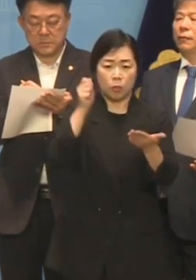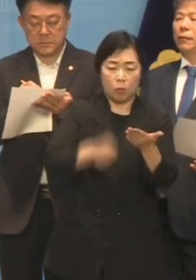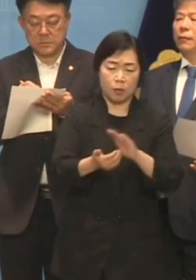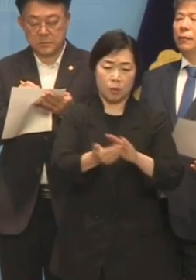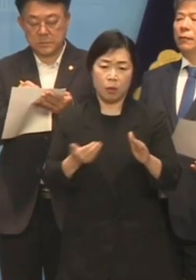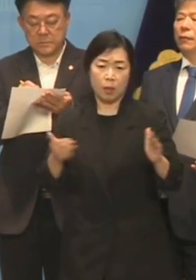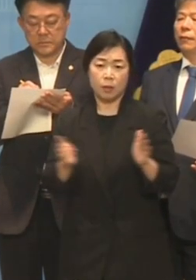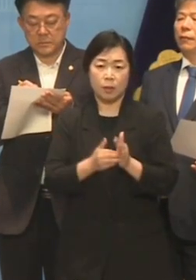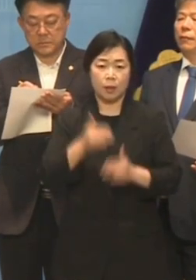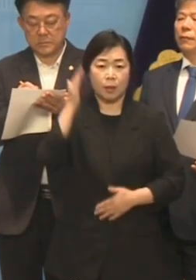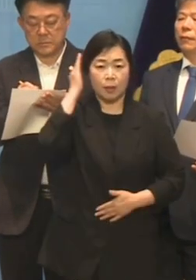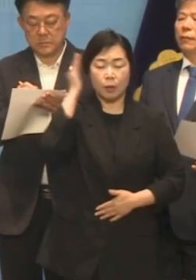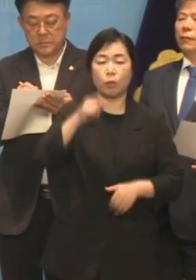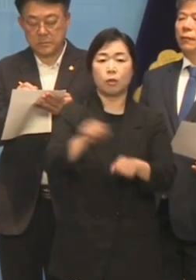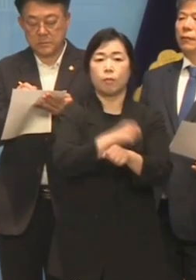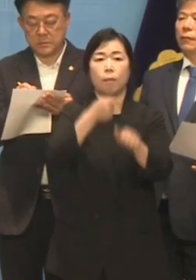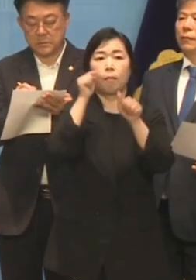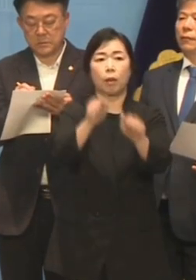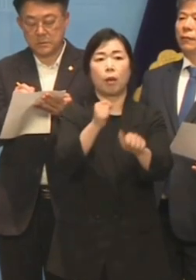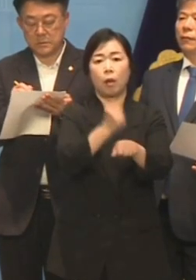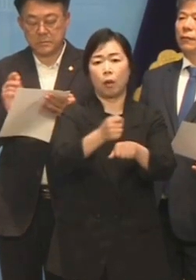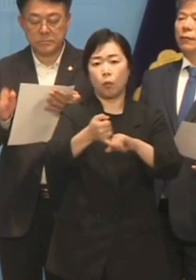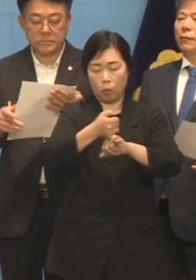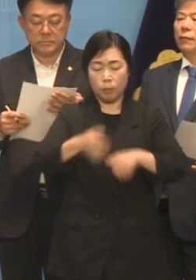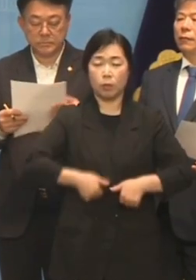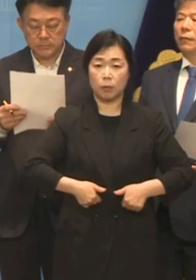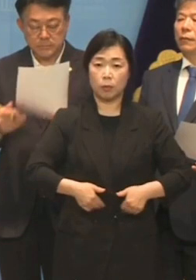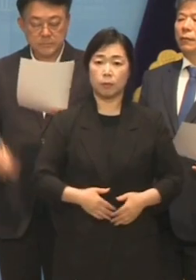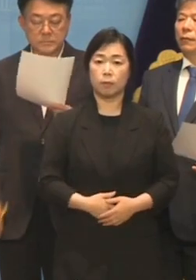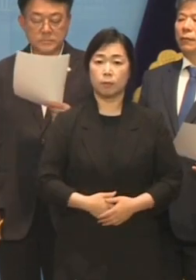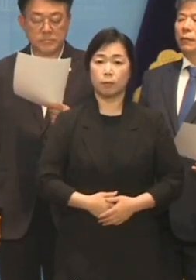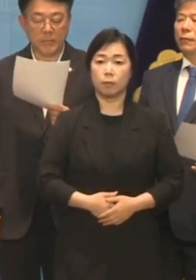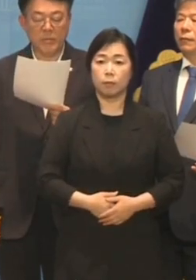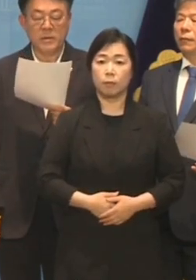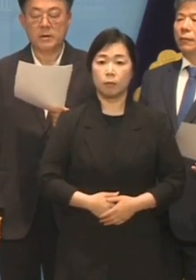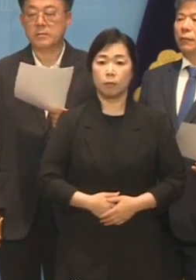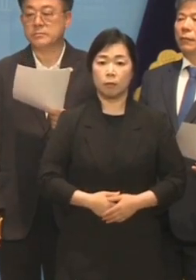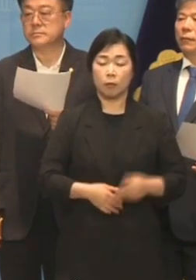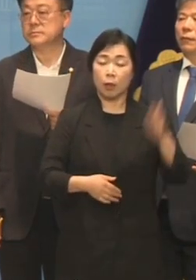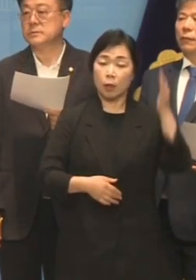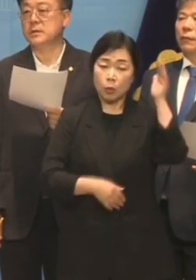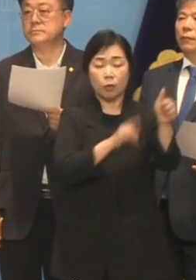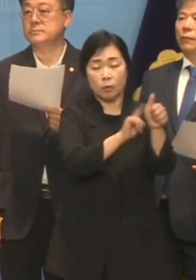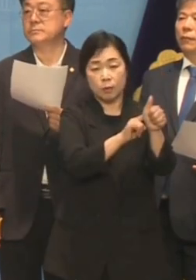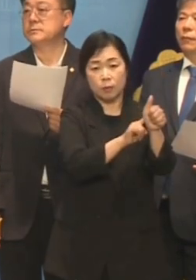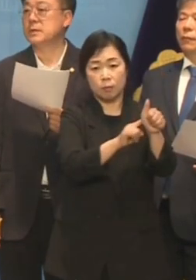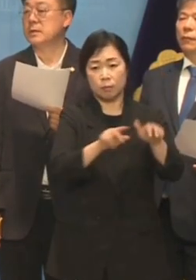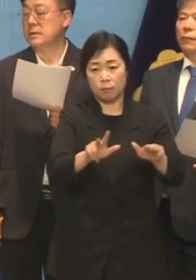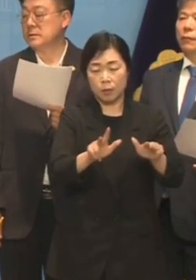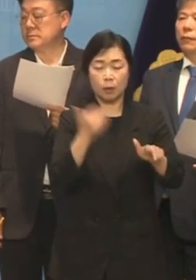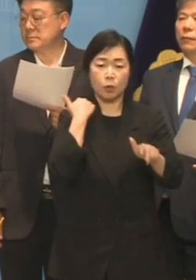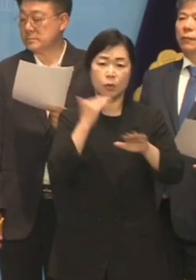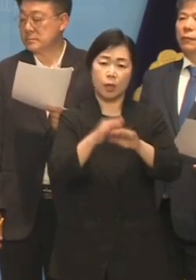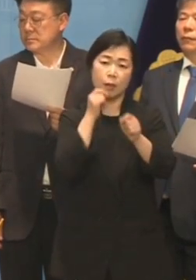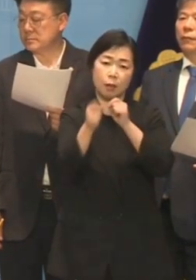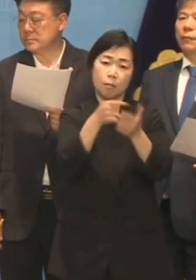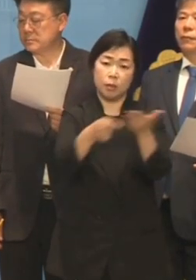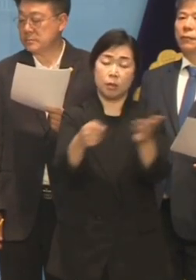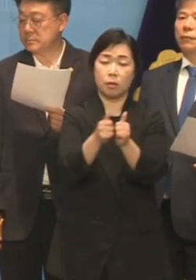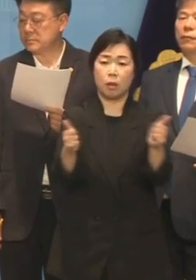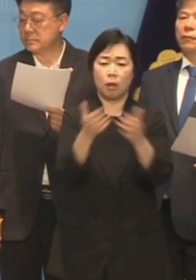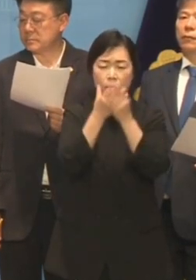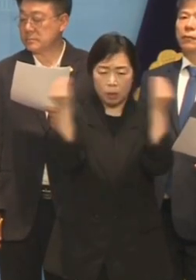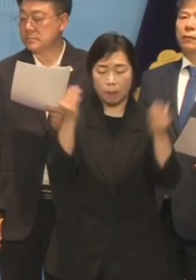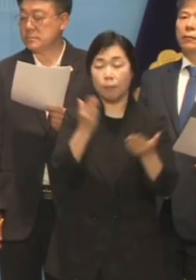다른 안타까운 일들이 일어날 수 있습니다. 윤석열 대통령은 더 이상 전세 사기